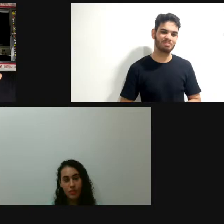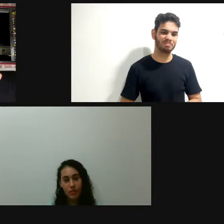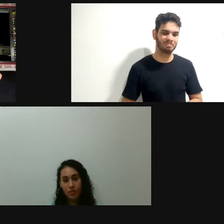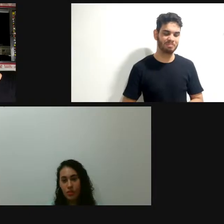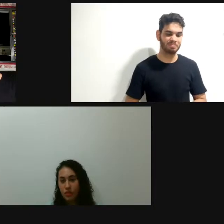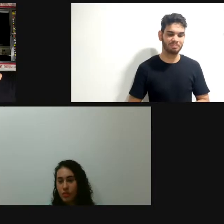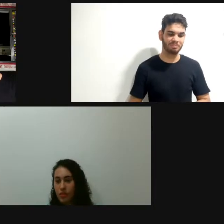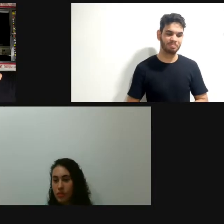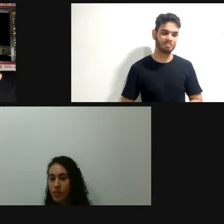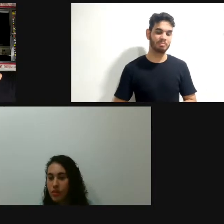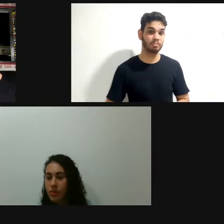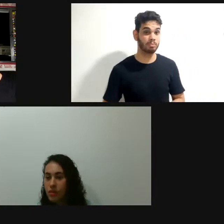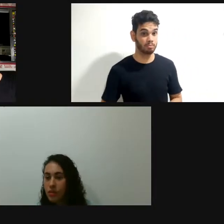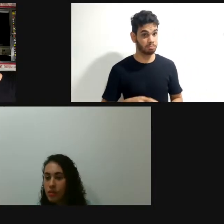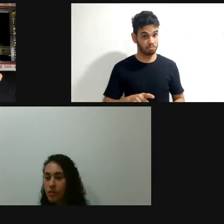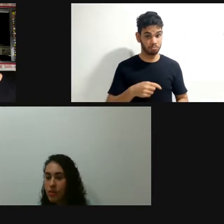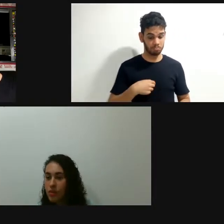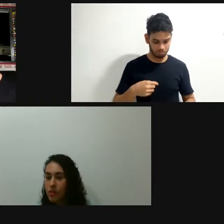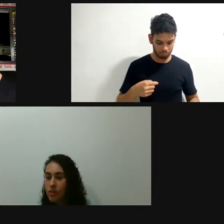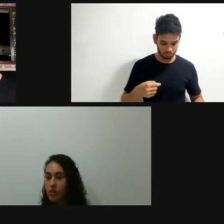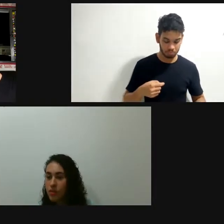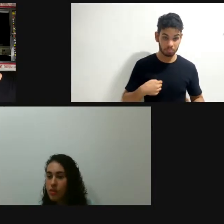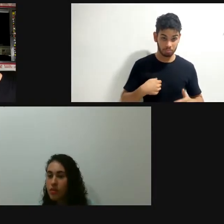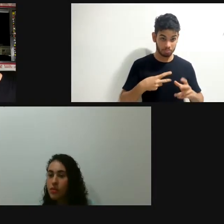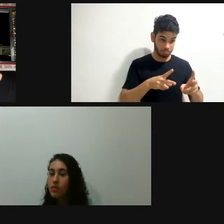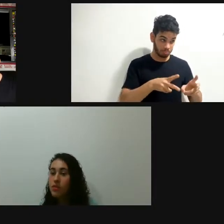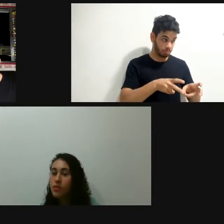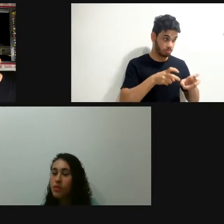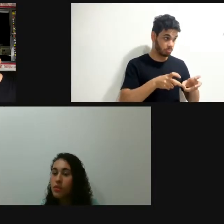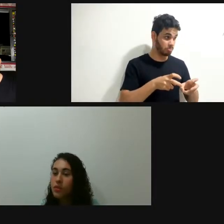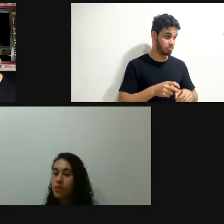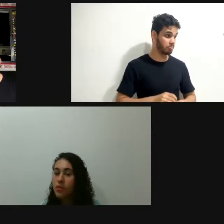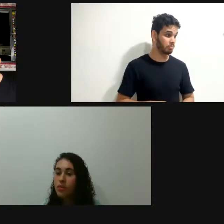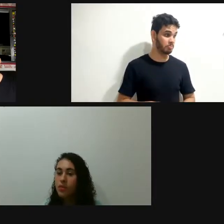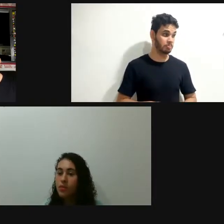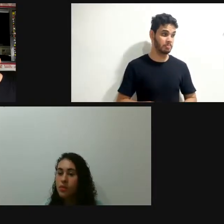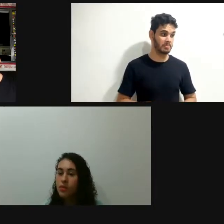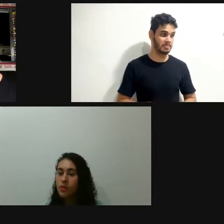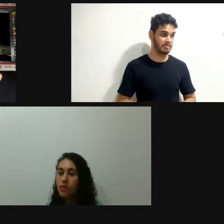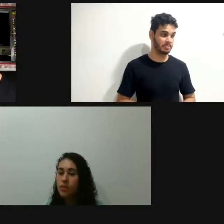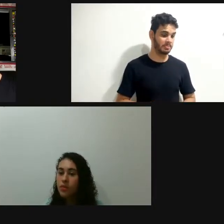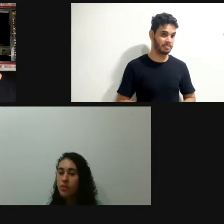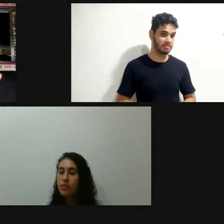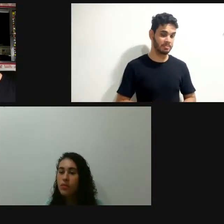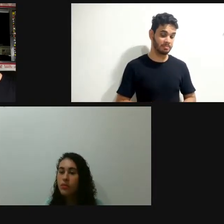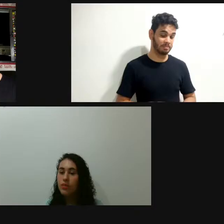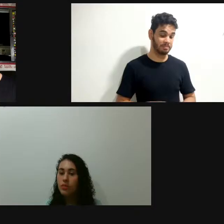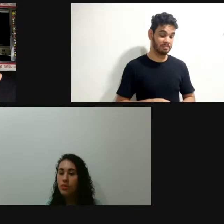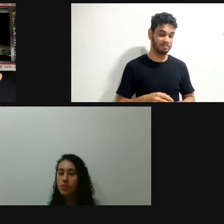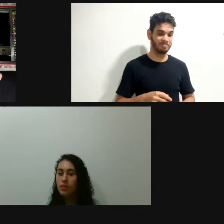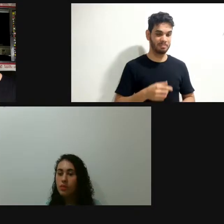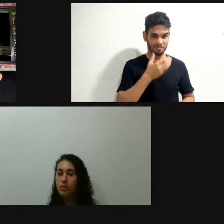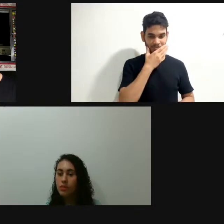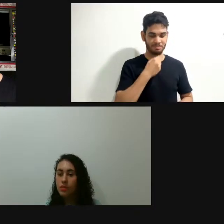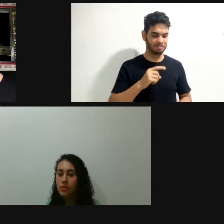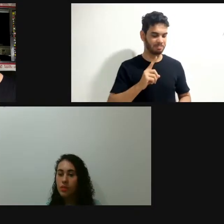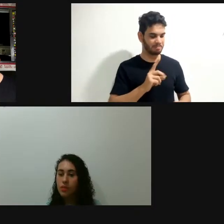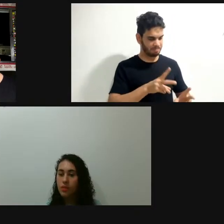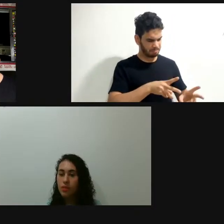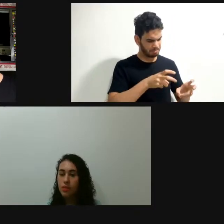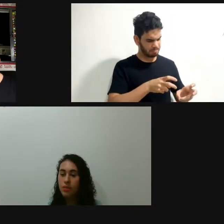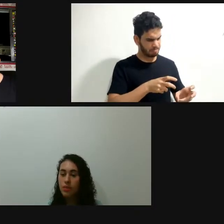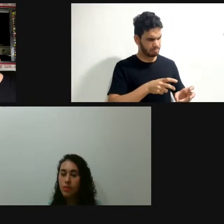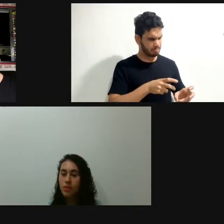Uma coisa que eu reparei no pouco lá que eu vi, posso estar falando besteira aí, você me corrige. Eu reparei que